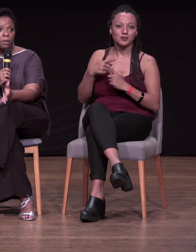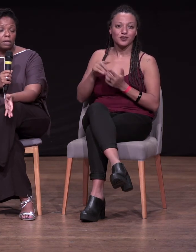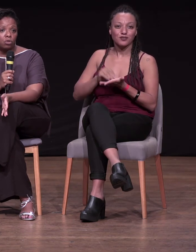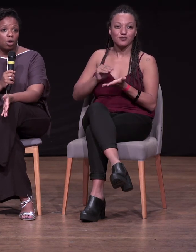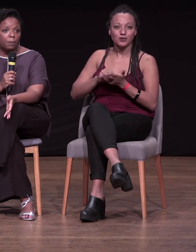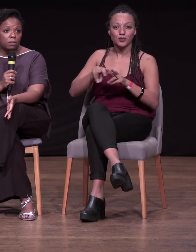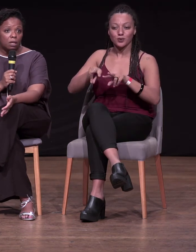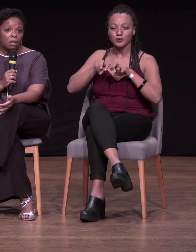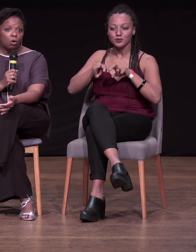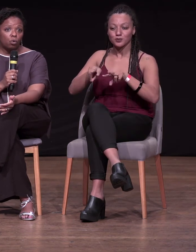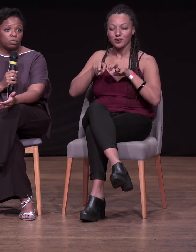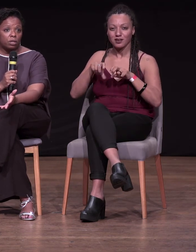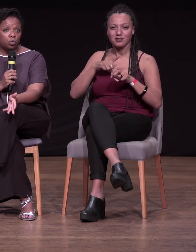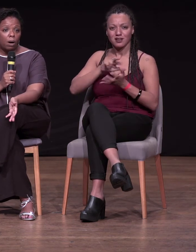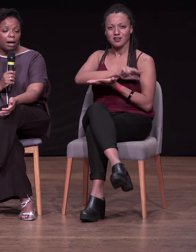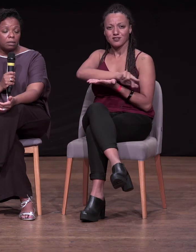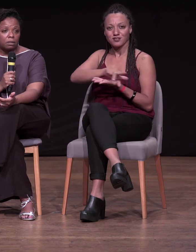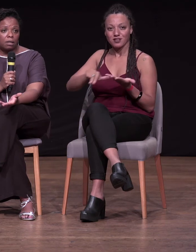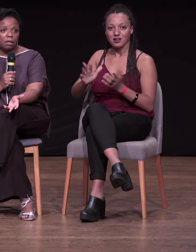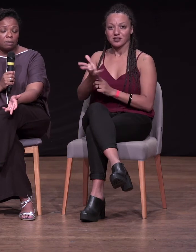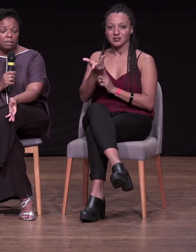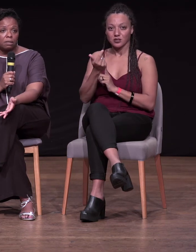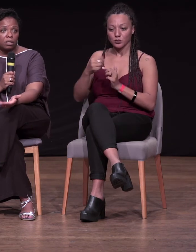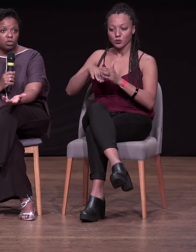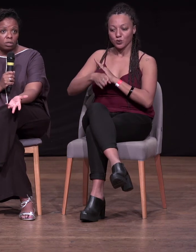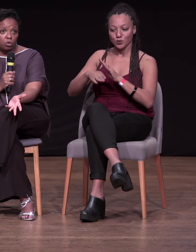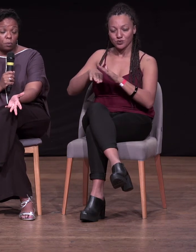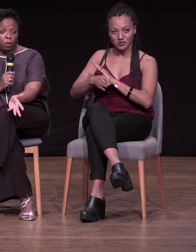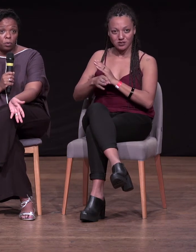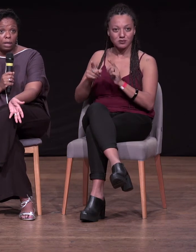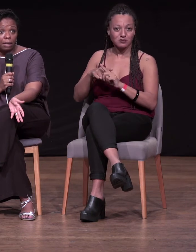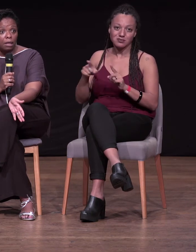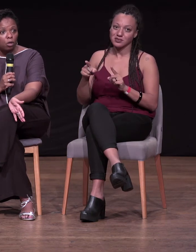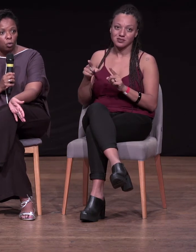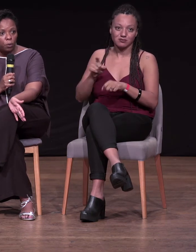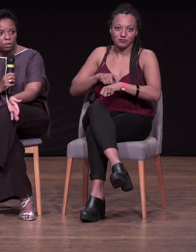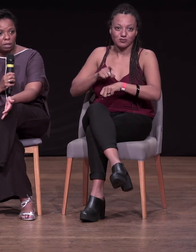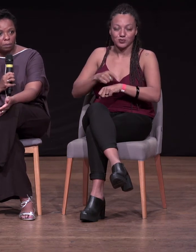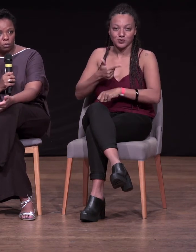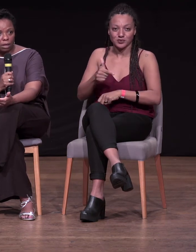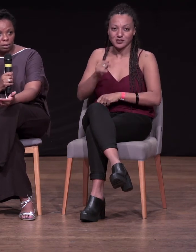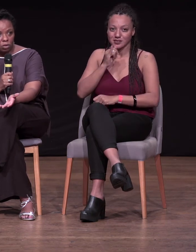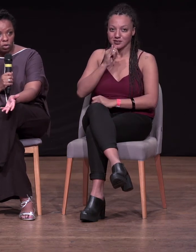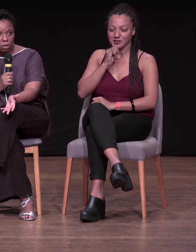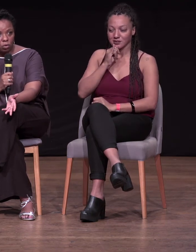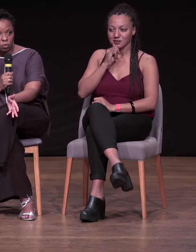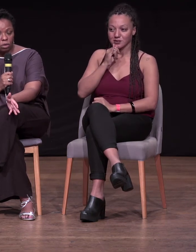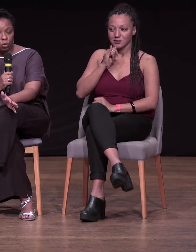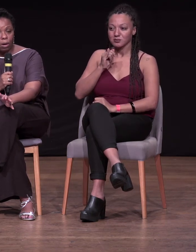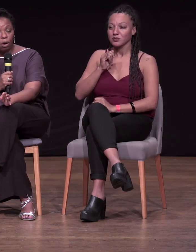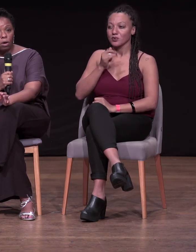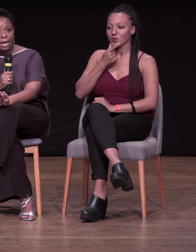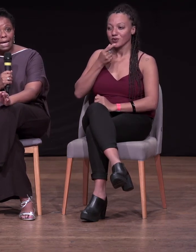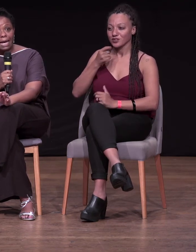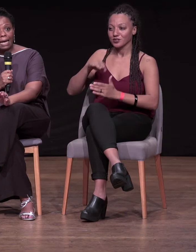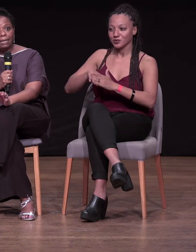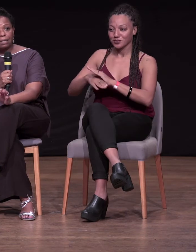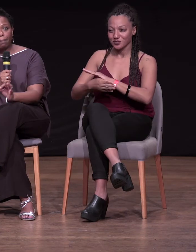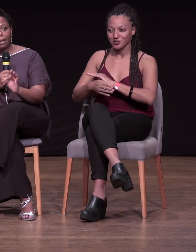essas outras obras conceituais desses artistas. O próprio Glenn Ligon, por exemplo, que é esse artista